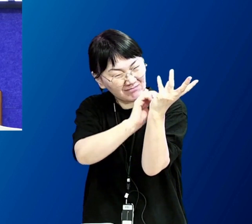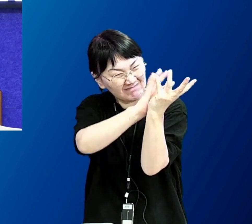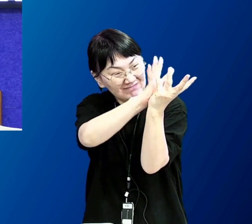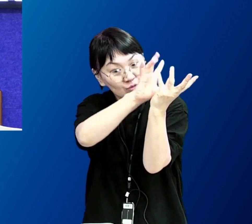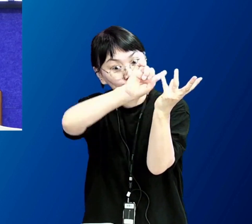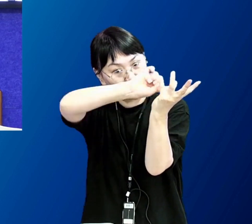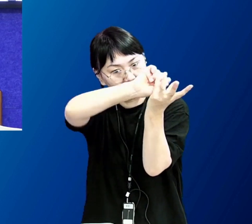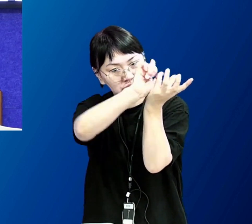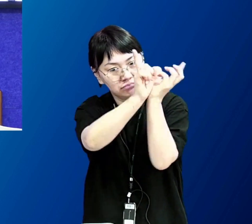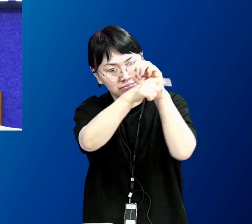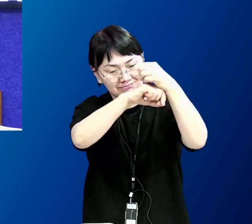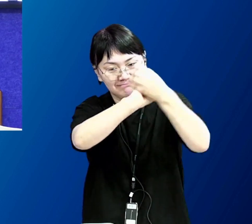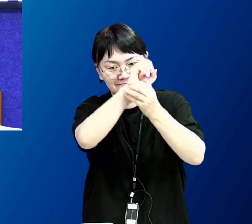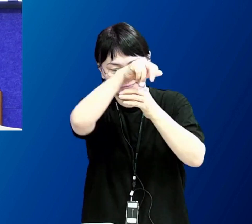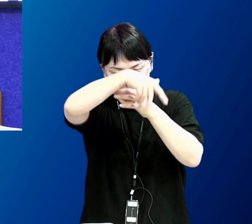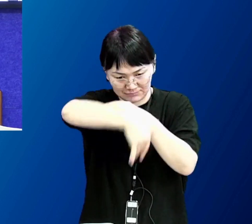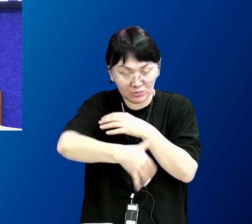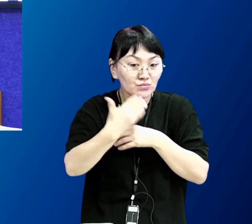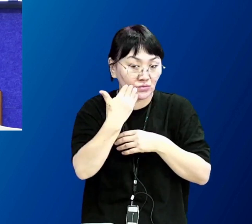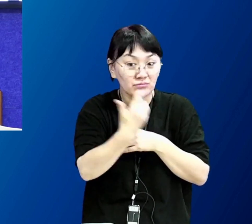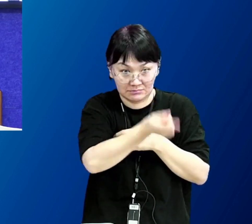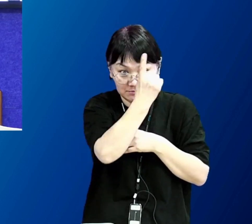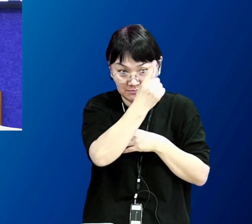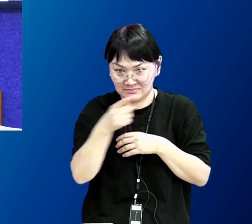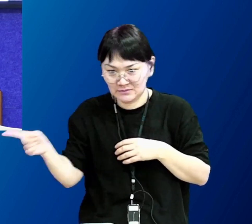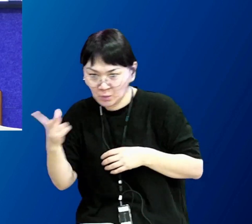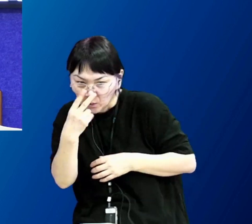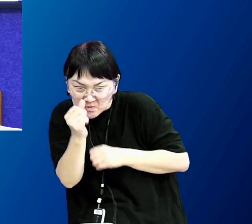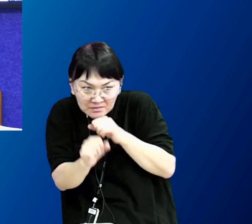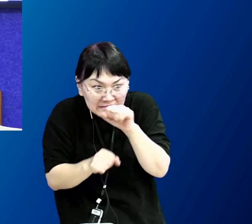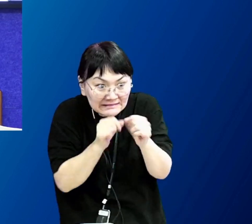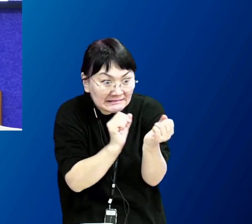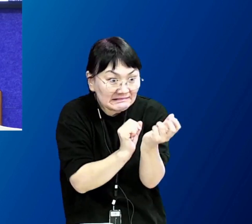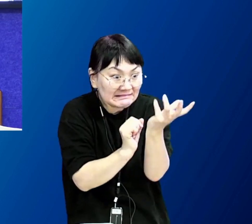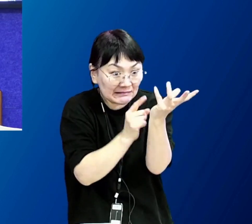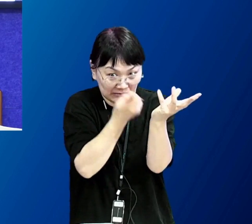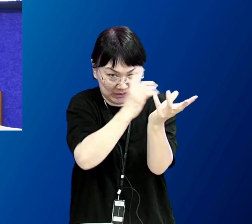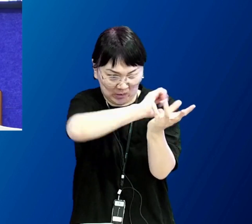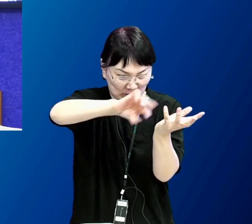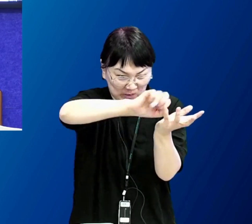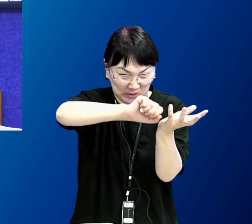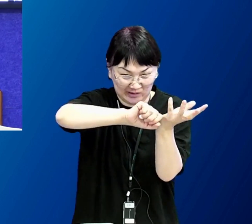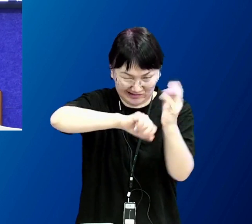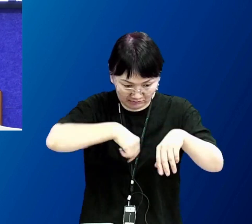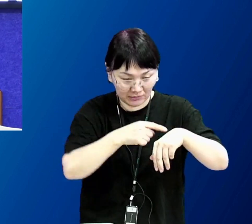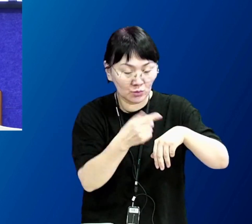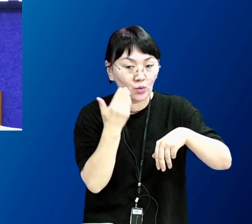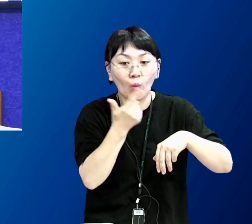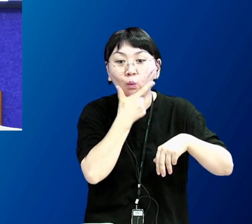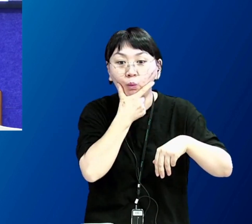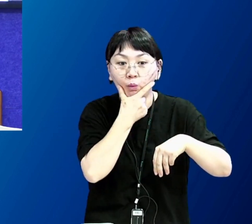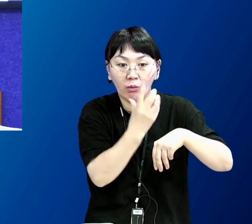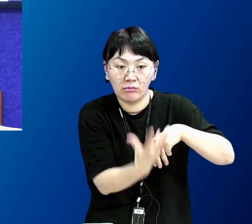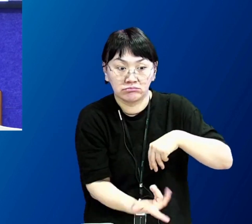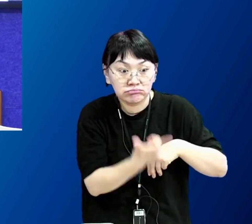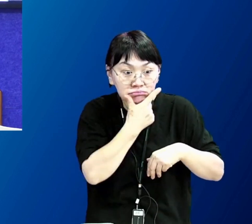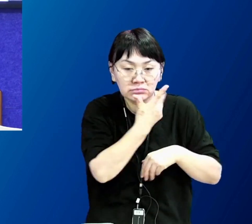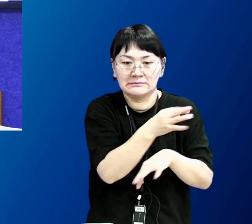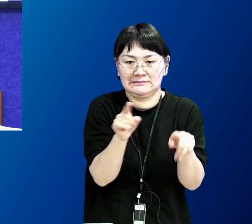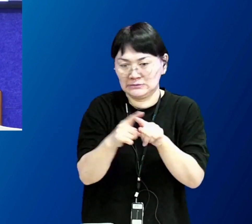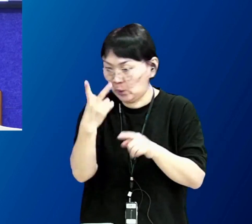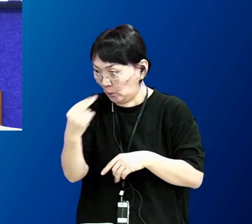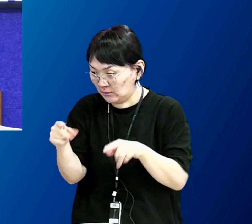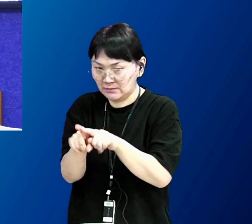Бяцхан өнөгнүүд гэж хэлсэн. Энэ юу юм бол? Гэмнүглийг харуулж өгч байгаа хэн? Олон өнөгнүүд гэж хэлсэн байгаа биз? Аурлыг